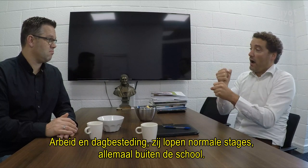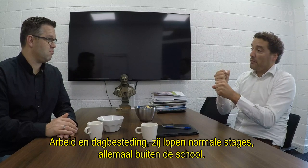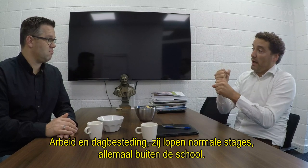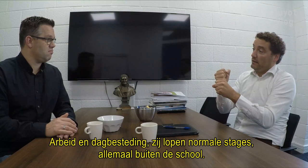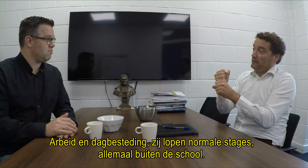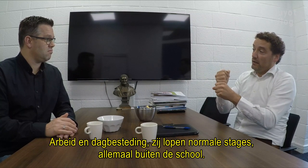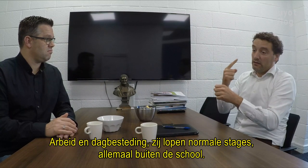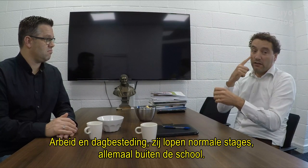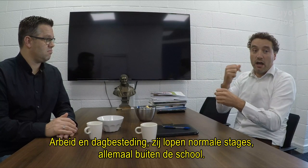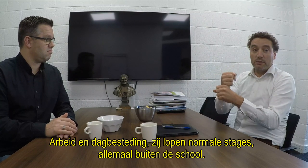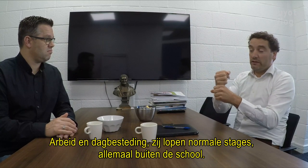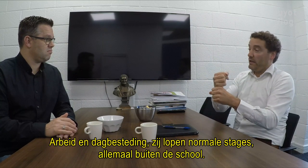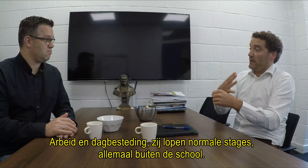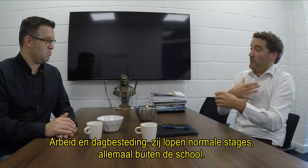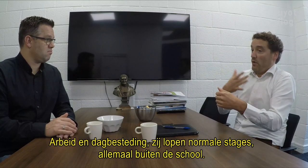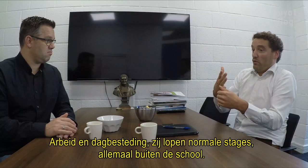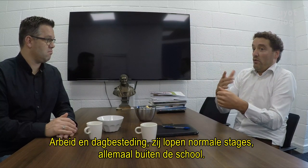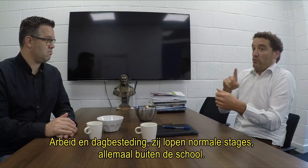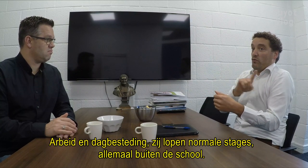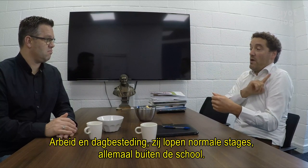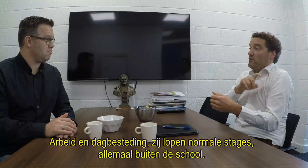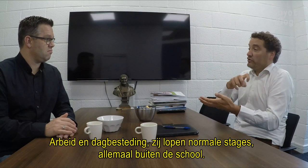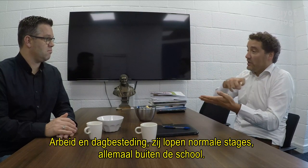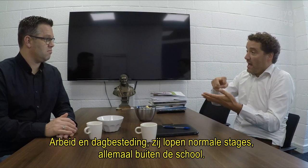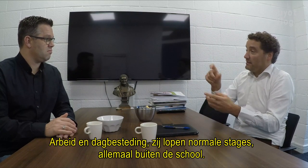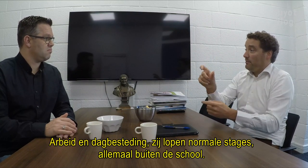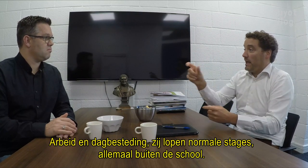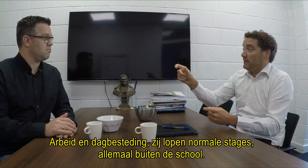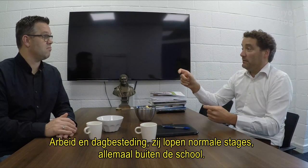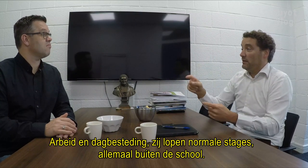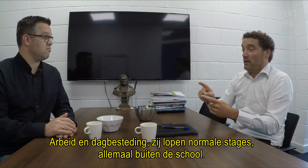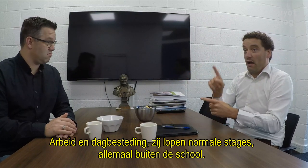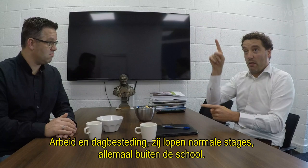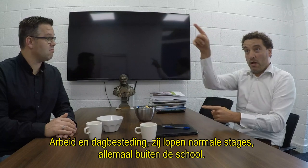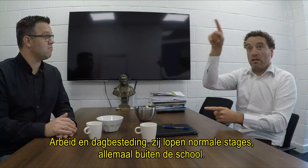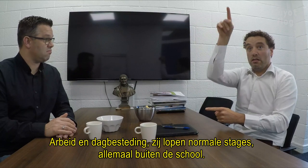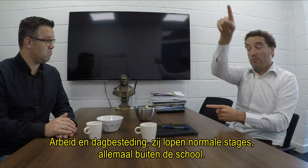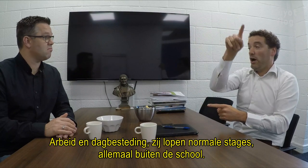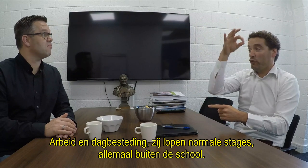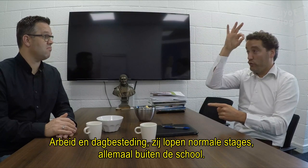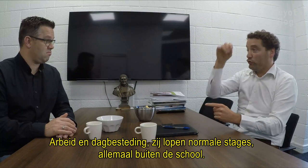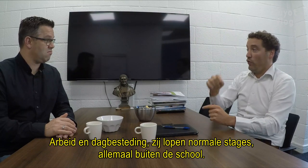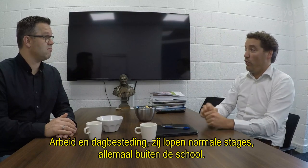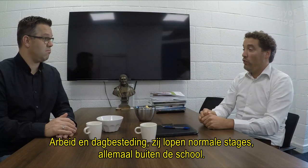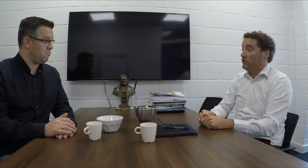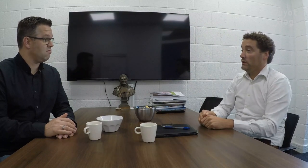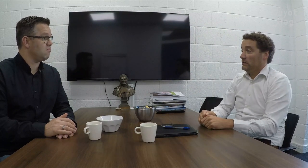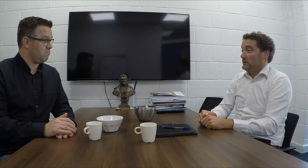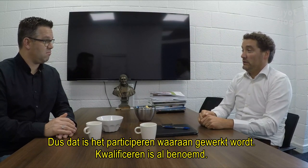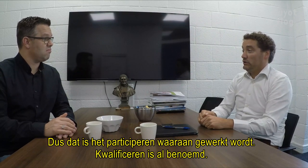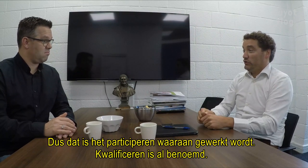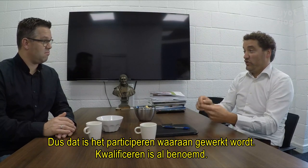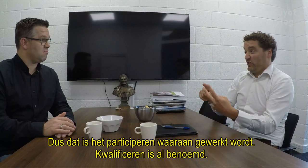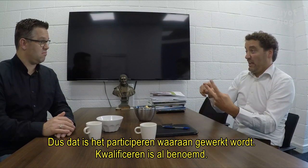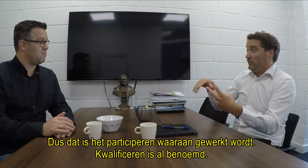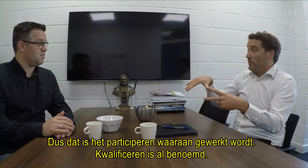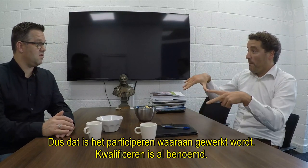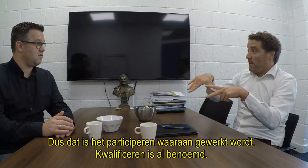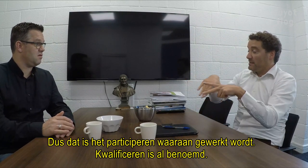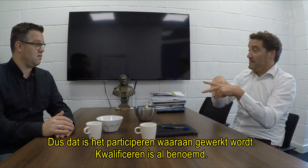en dagbesteding. Zij lopen normale stages. Allemaal buiten de school. Dus dat is het